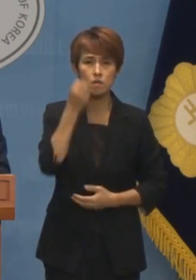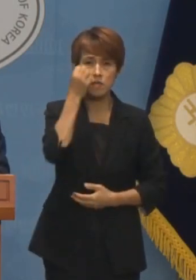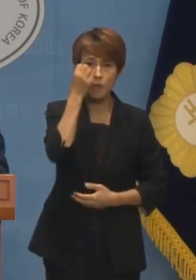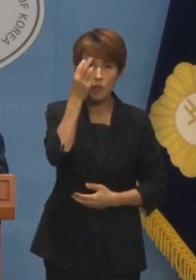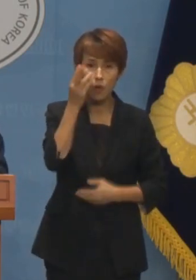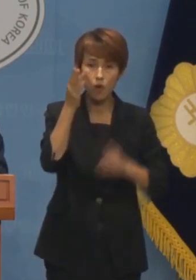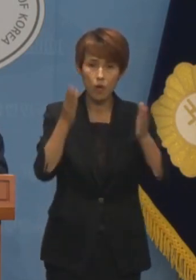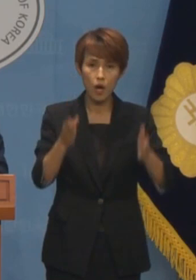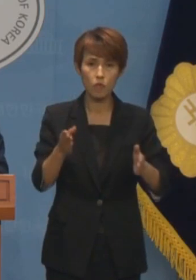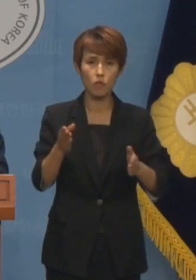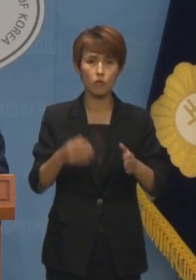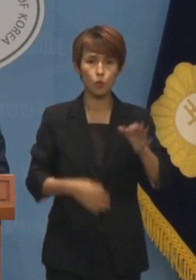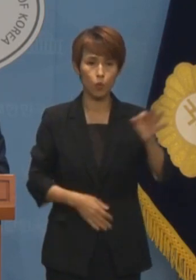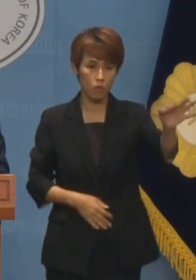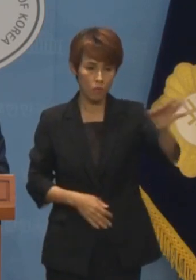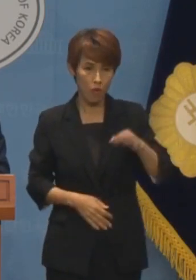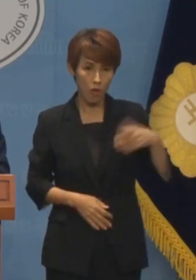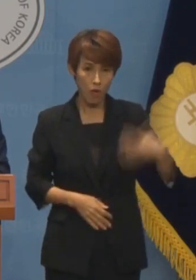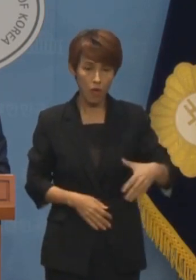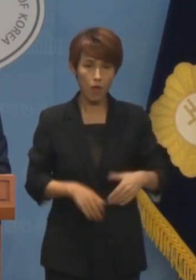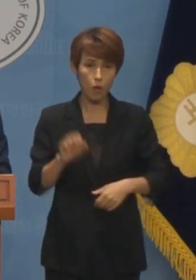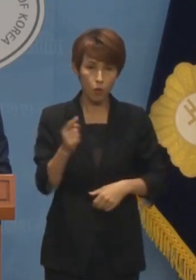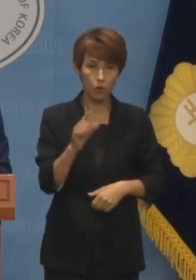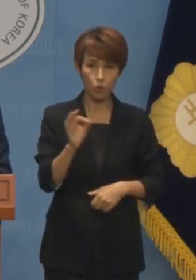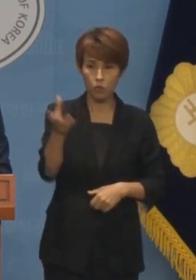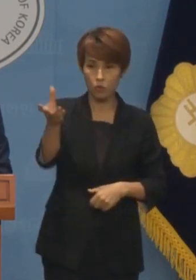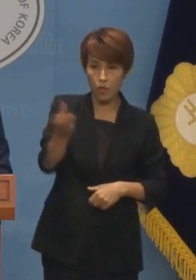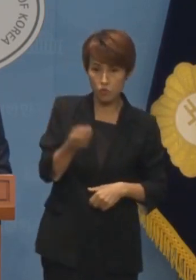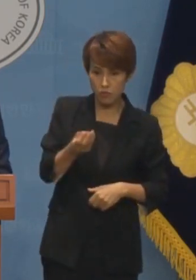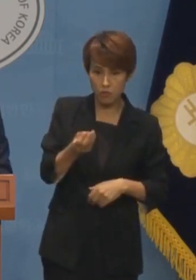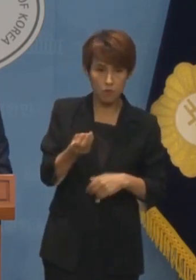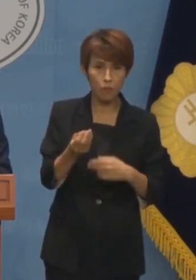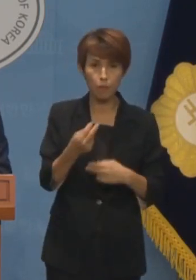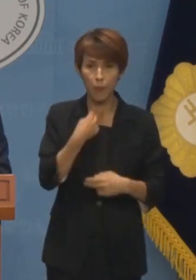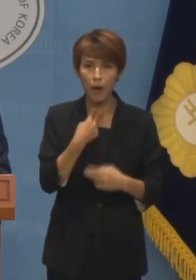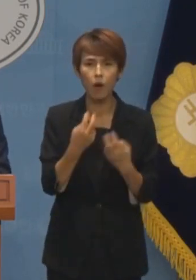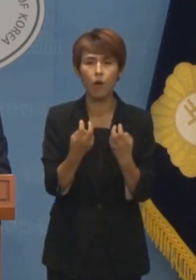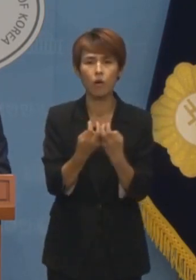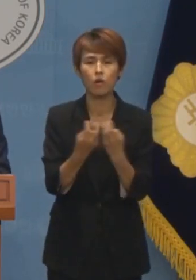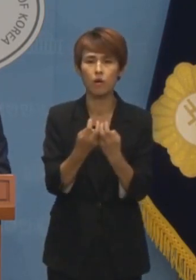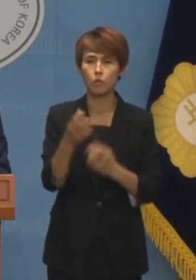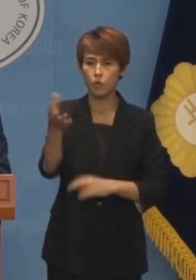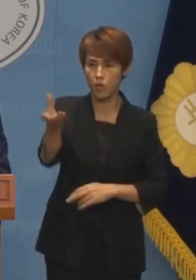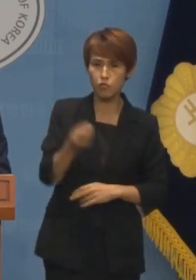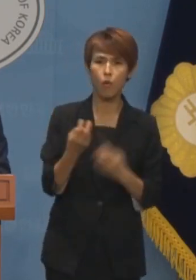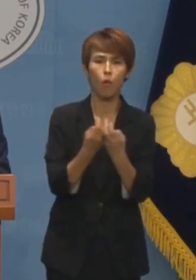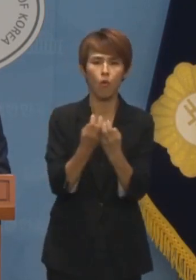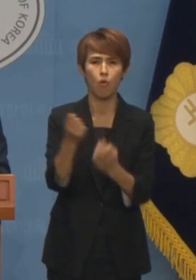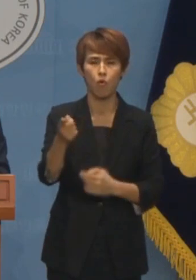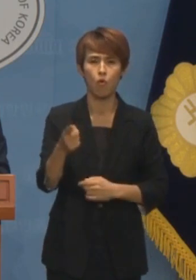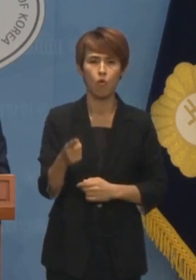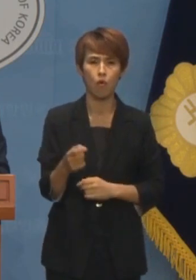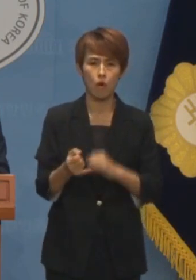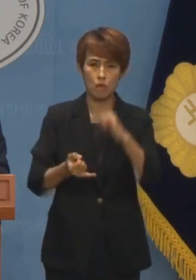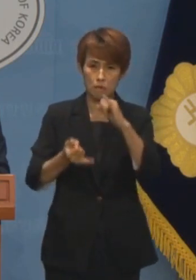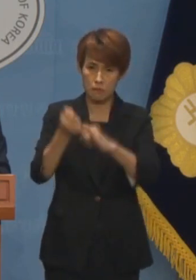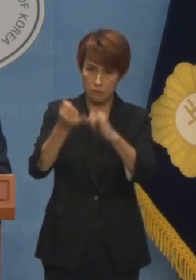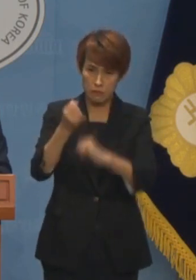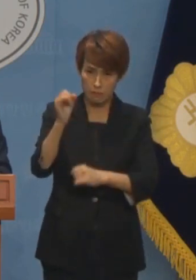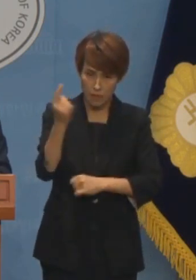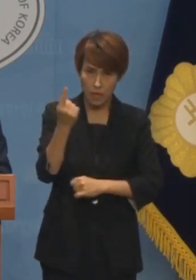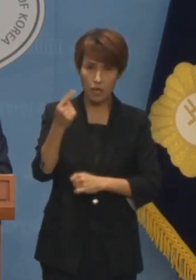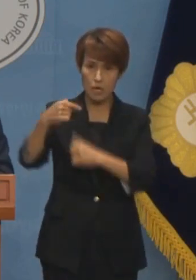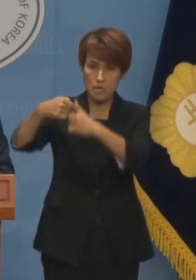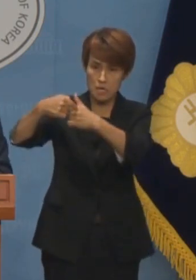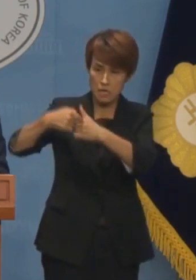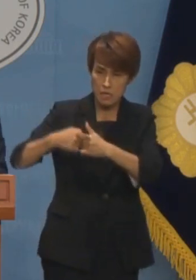3개월째 정산금이 들어오지 않았기 때문입니다. 연체에 따른 채권 추심이 이루어진다면 경제적 압박은